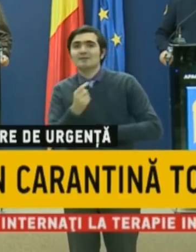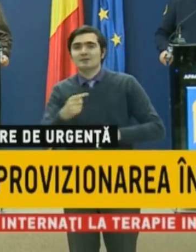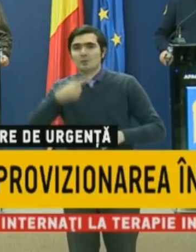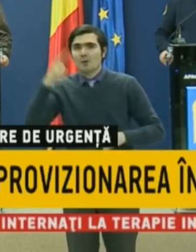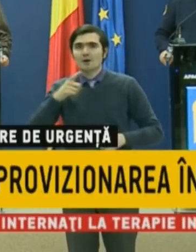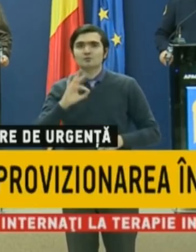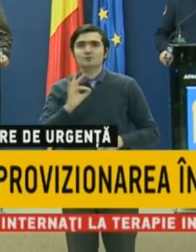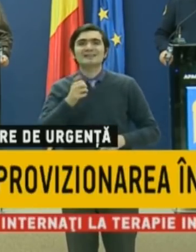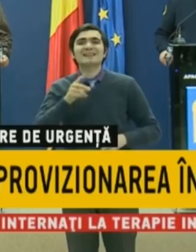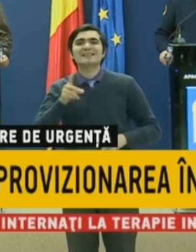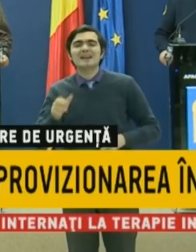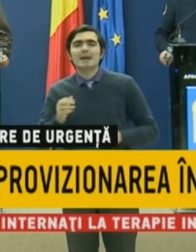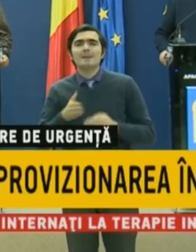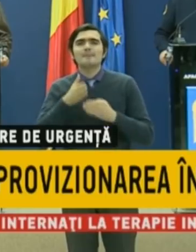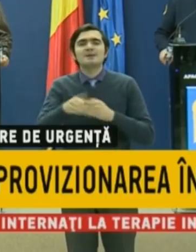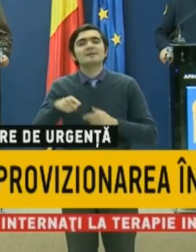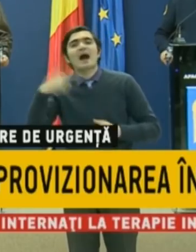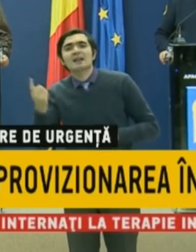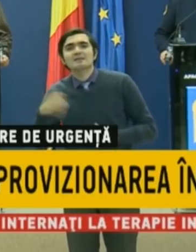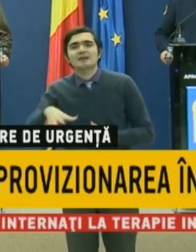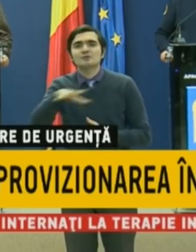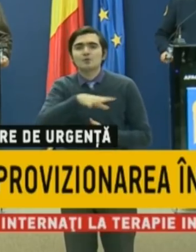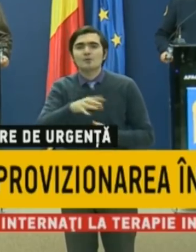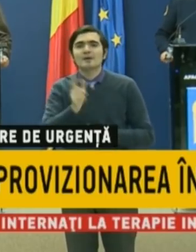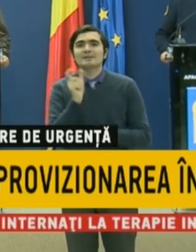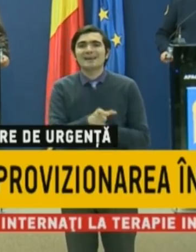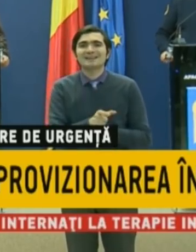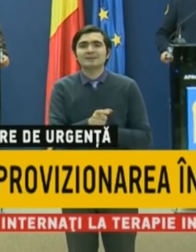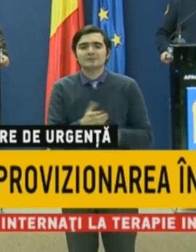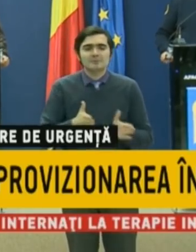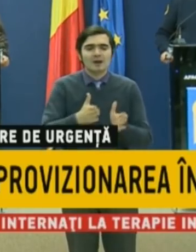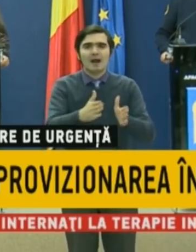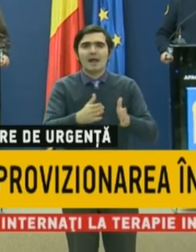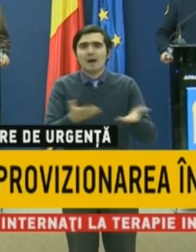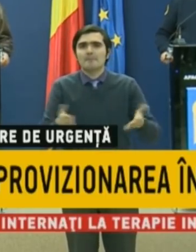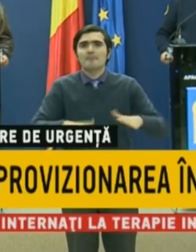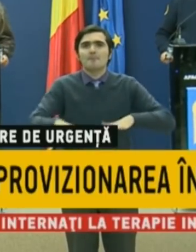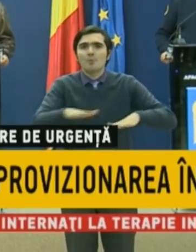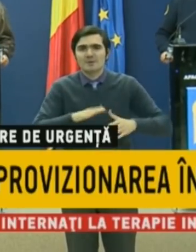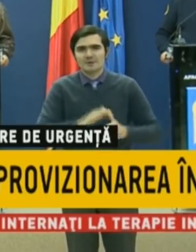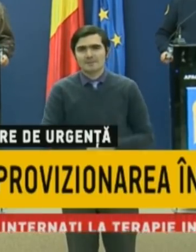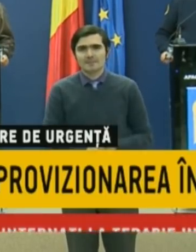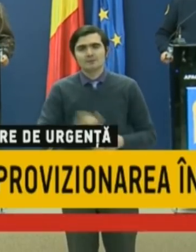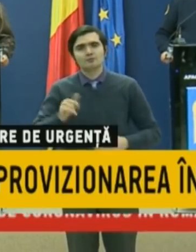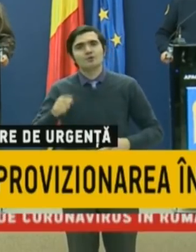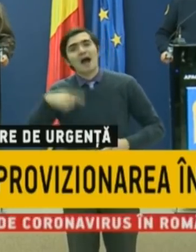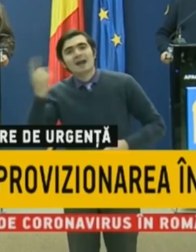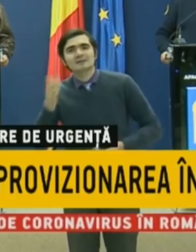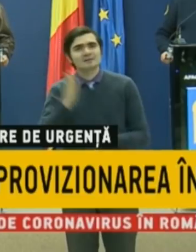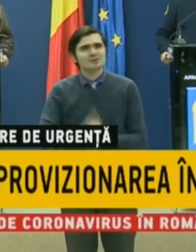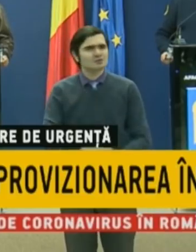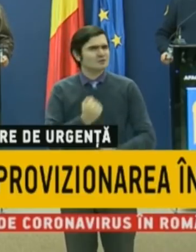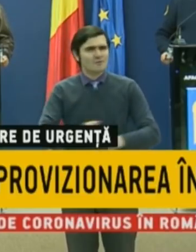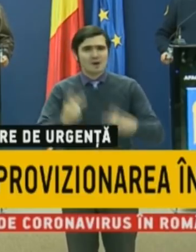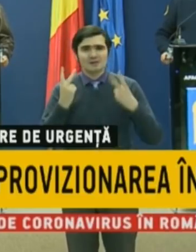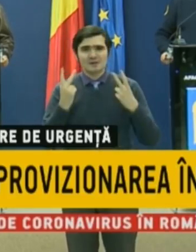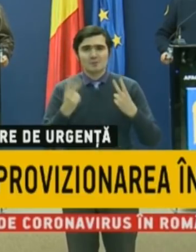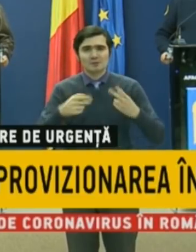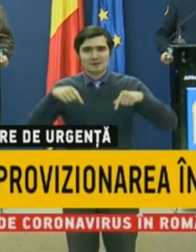prin alte zone și căi de acces decât cele publice. O altă decizie care am luat-o extrem de